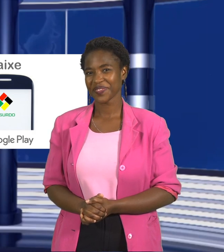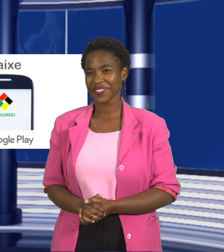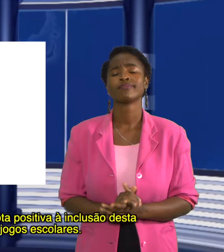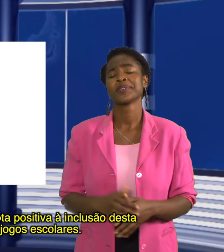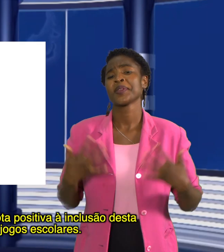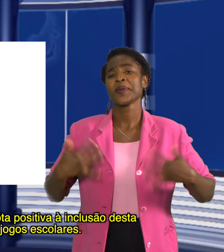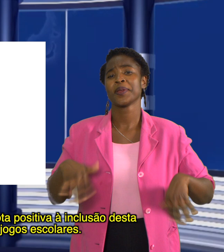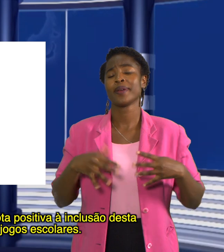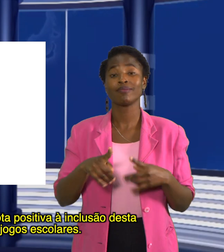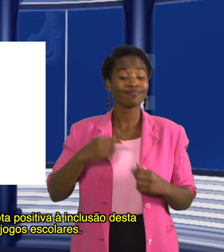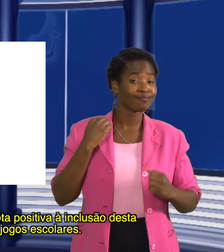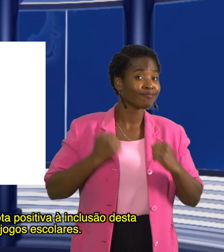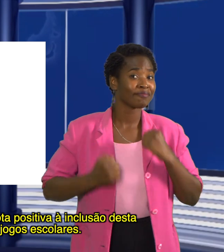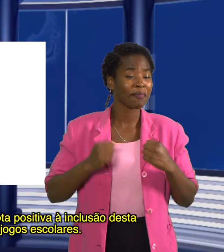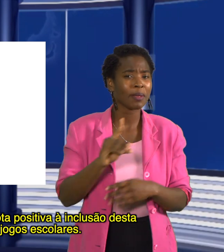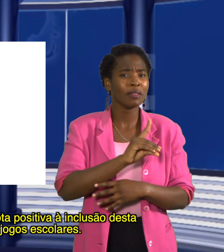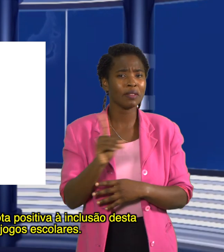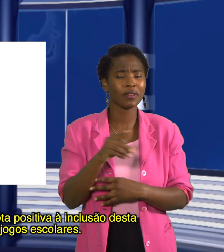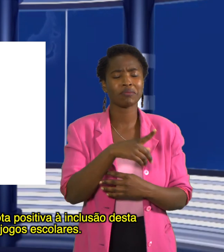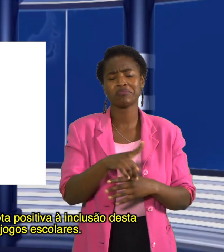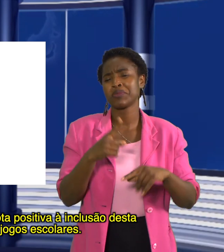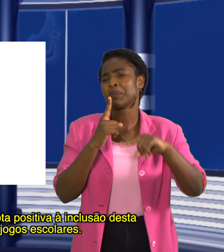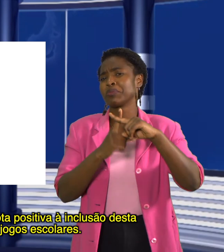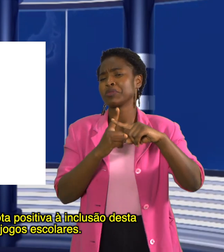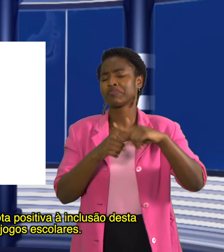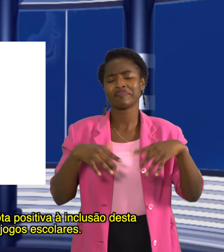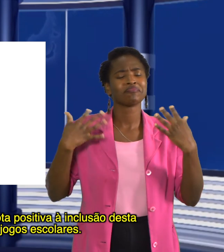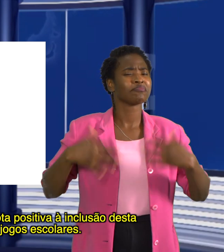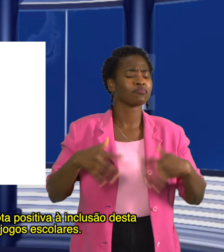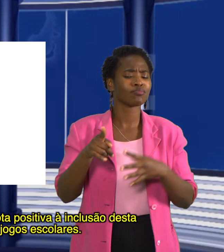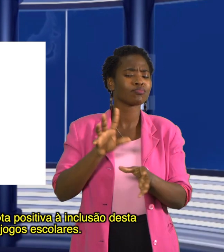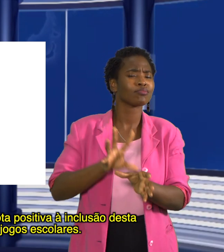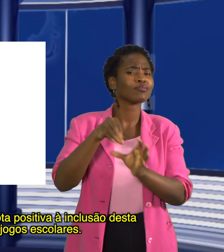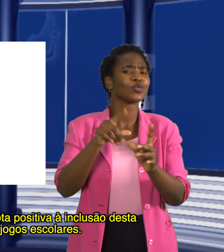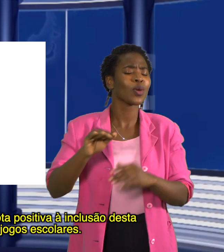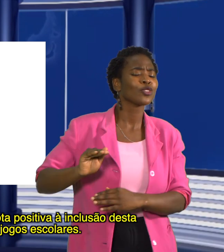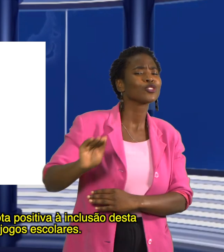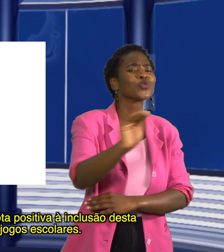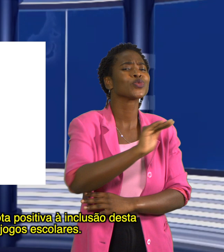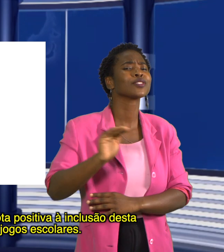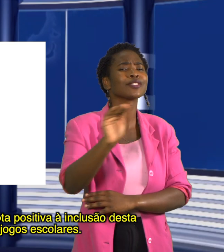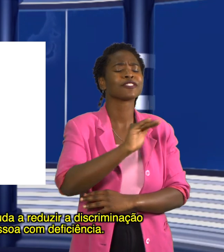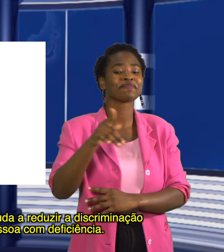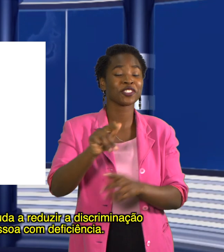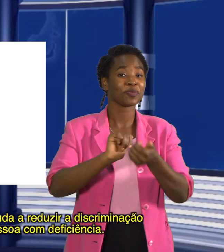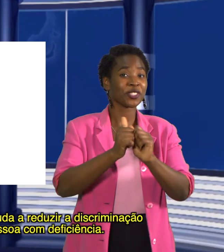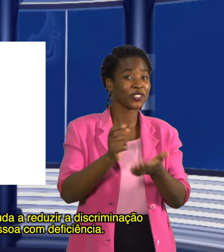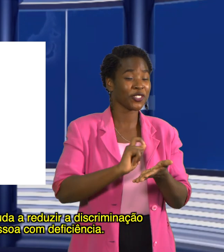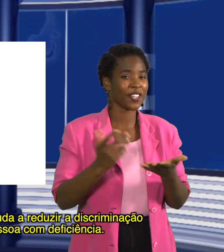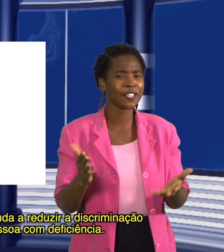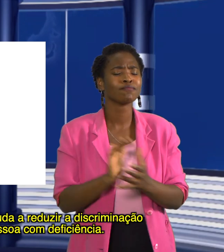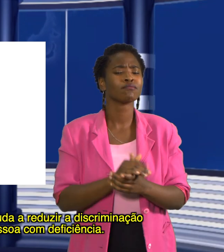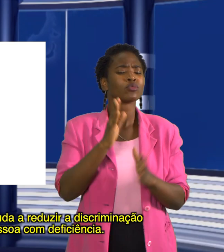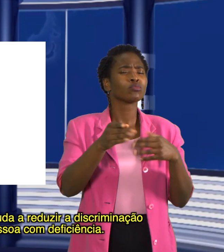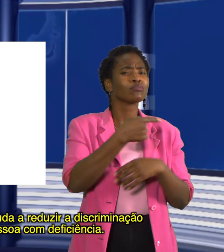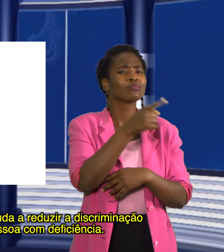Atletas com deficiência Dão nota positiva A inclusão Desta camada social Nos jogos escolares Eles